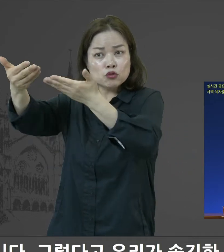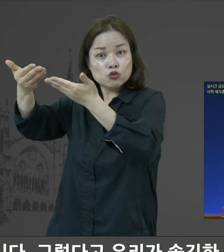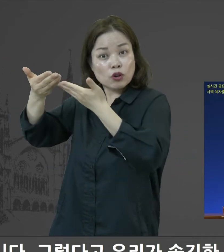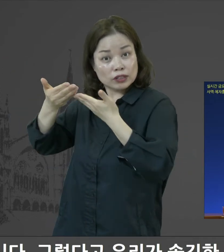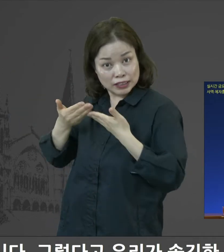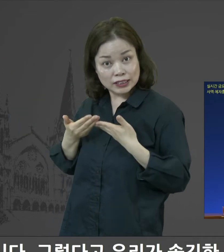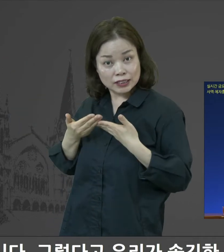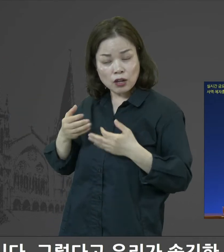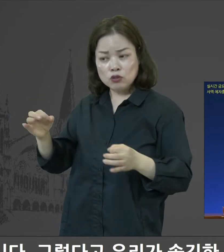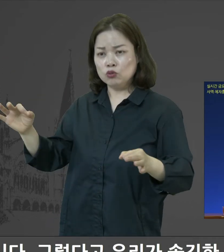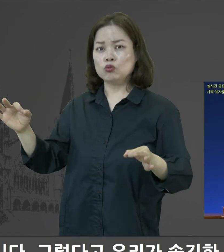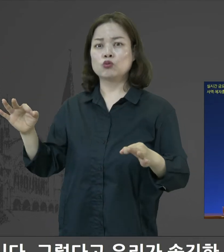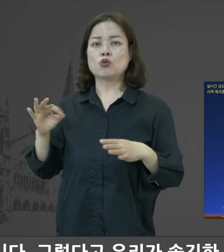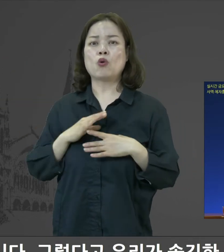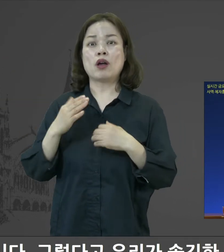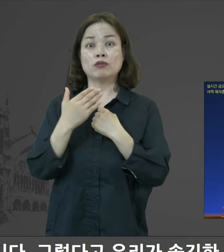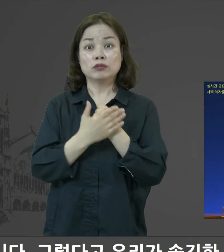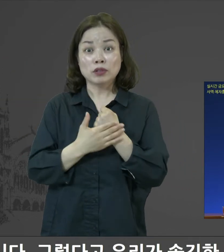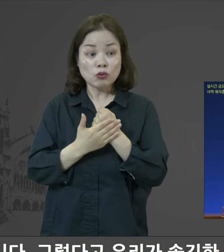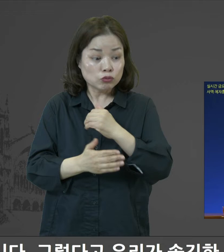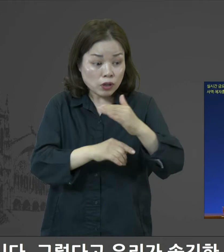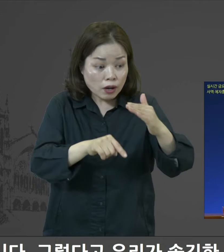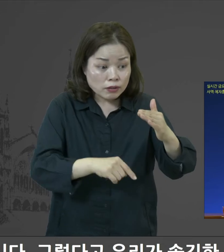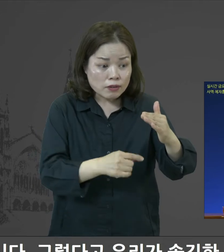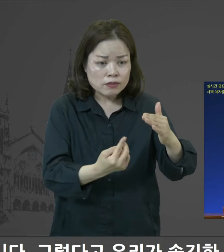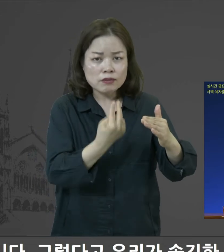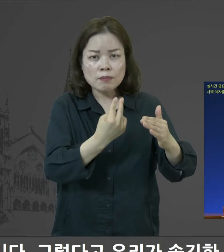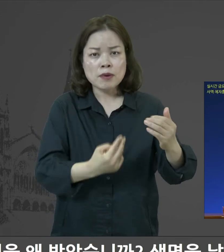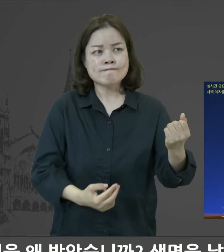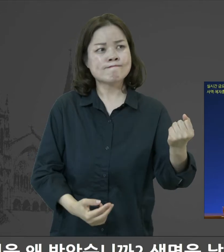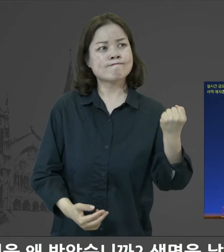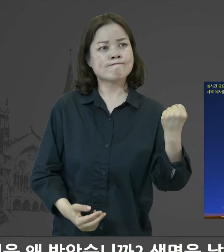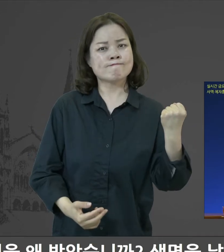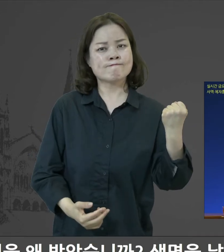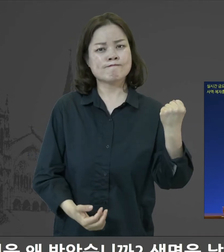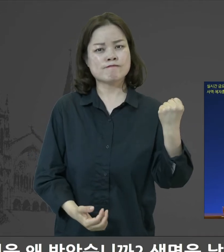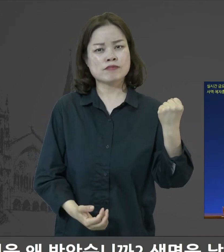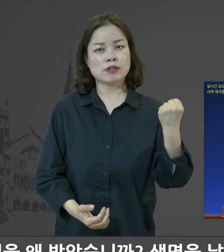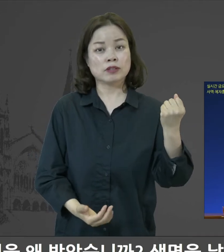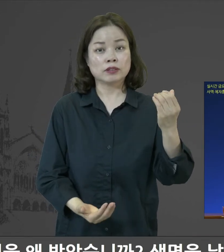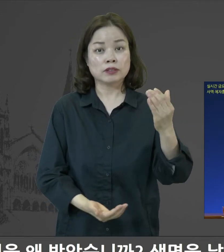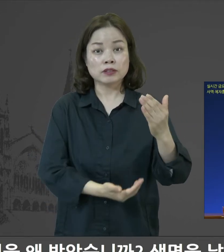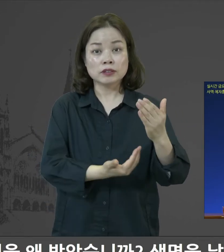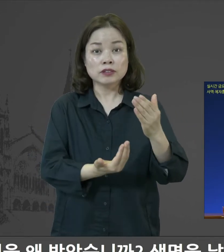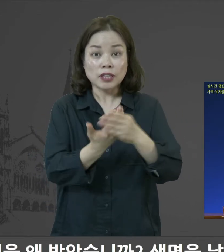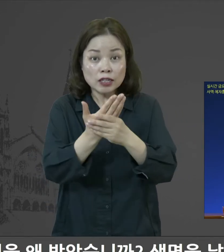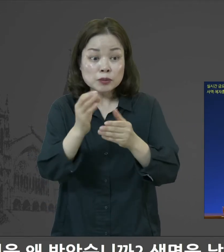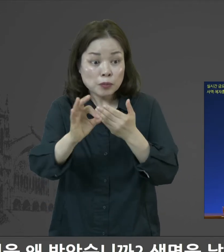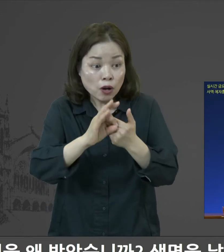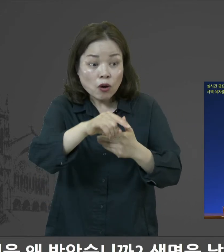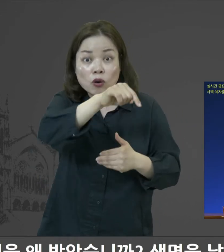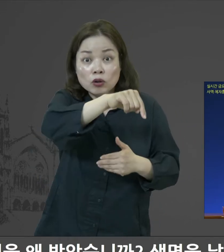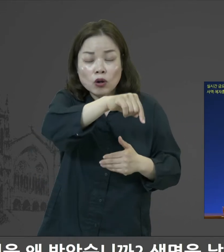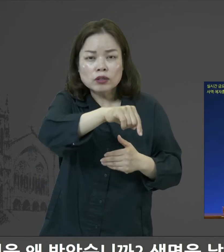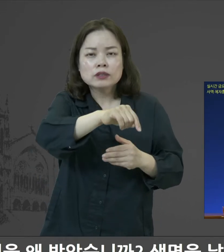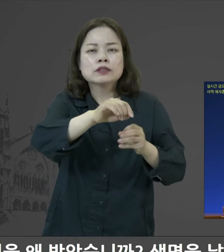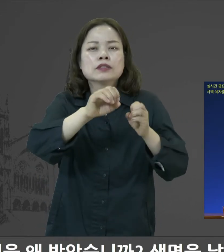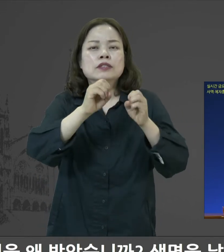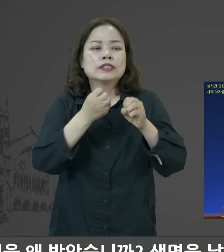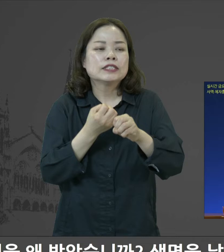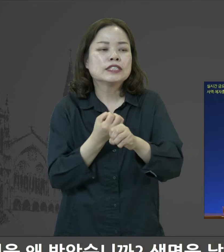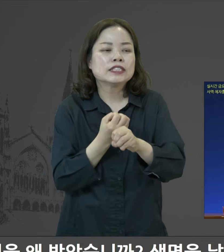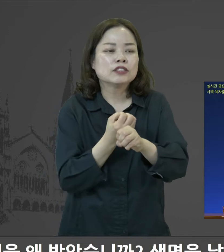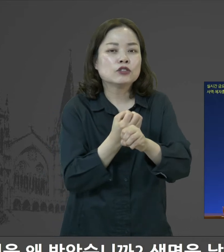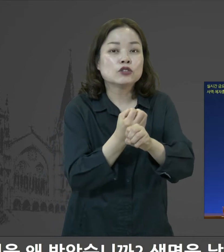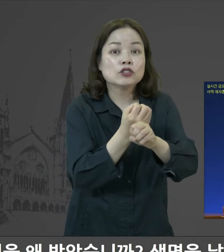그 놀라운 은혜로 우리 안에 생명이 이렇게 막 흘러넘치면 거기서